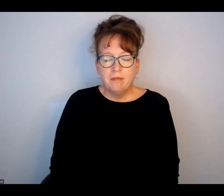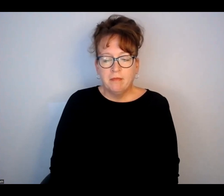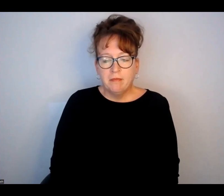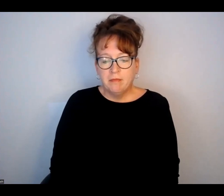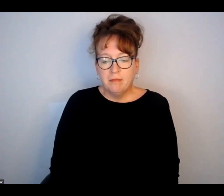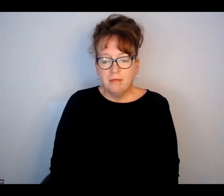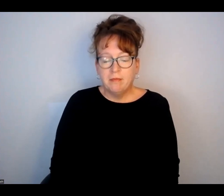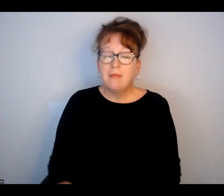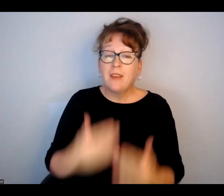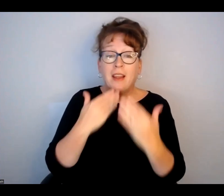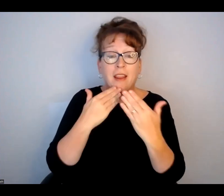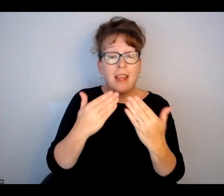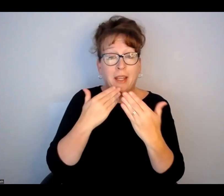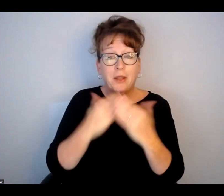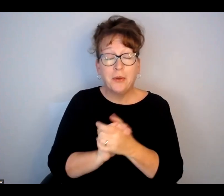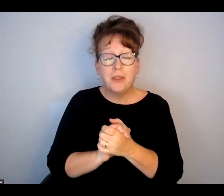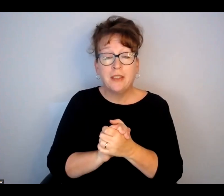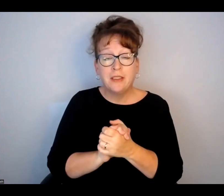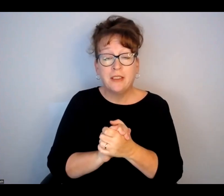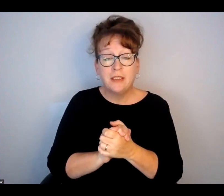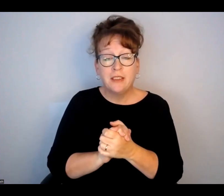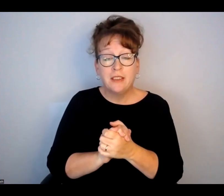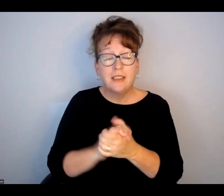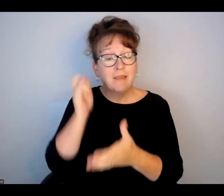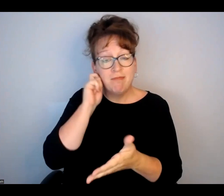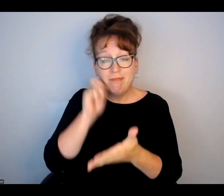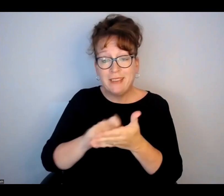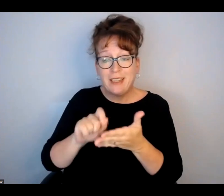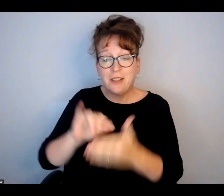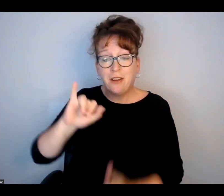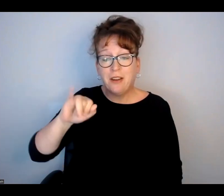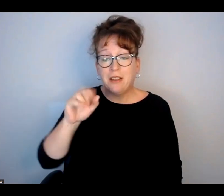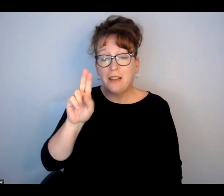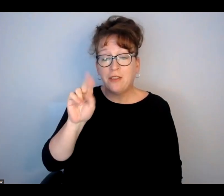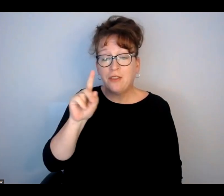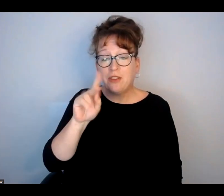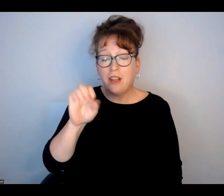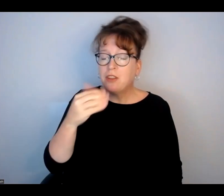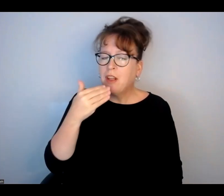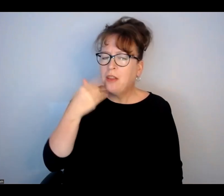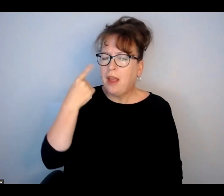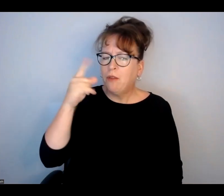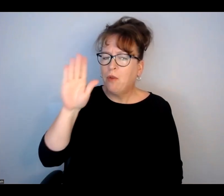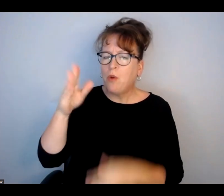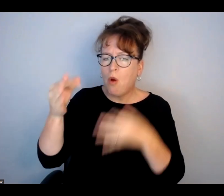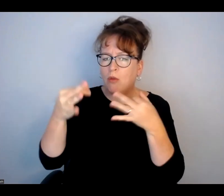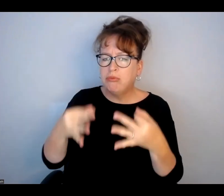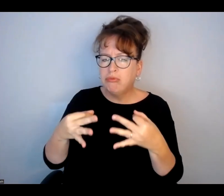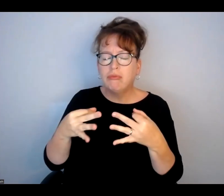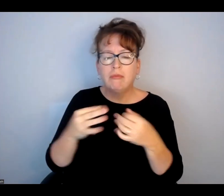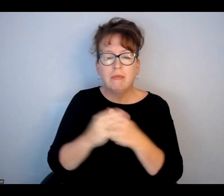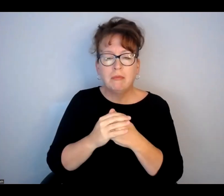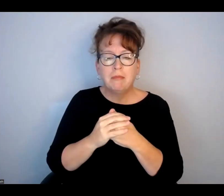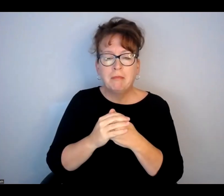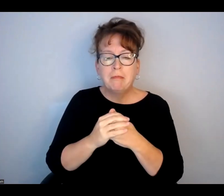Sofía luego Carol luego Okay gracias subsecretario y gracias por ese